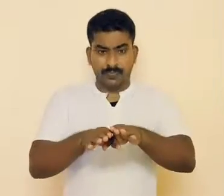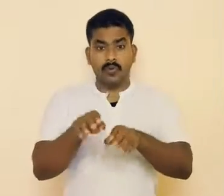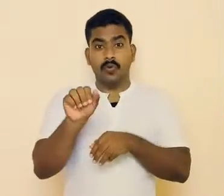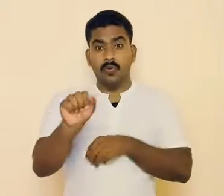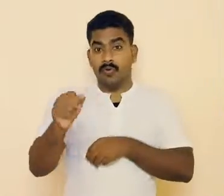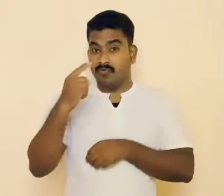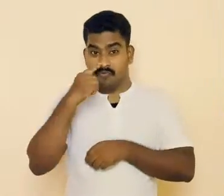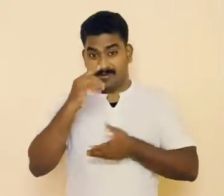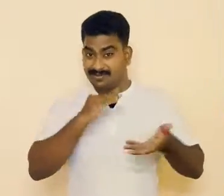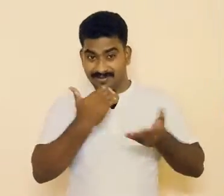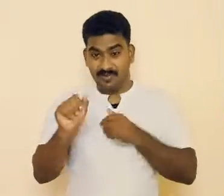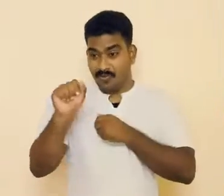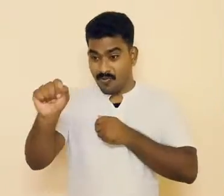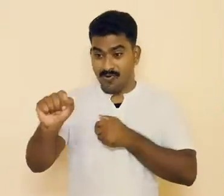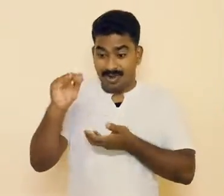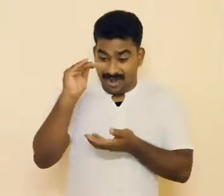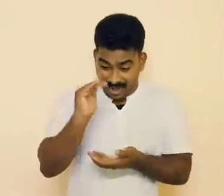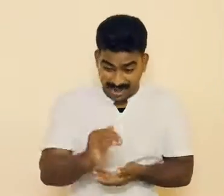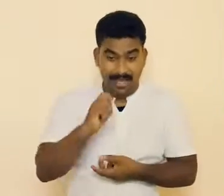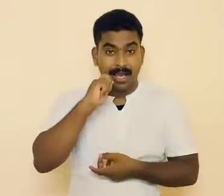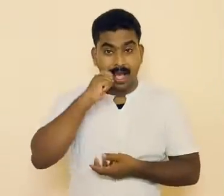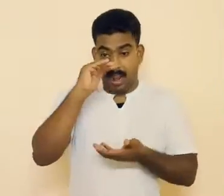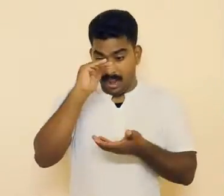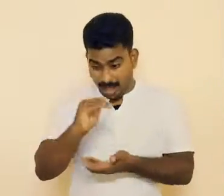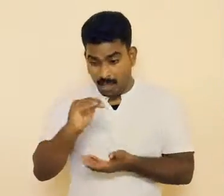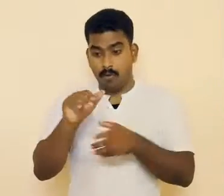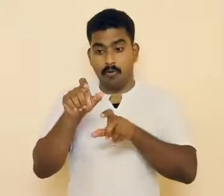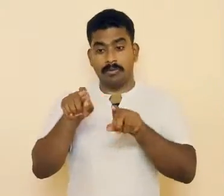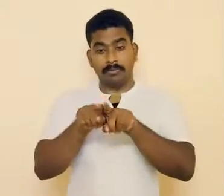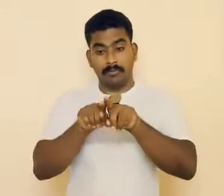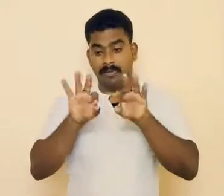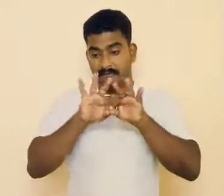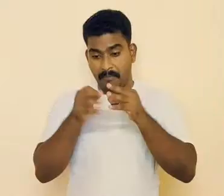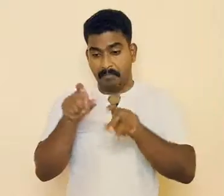ഒപ്പമുണ്ടായിരുന്ന മകനടക്കം 5 പേരെ ക്വാറന്റൈനിൽ പ്രവേശിപ്പിച്ചു.